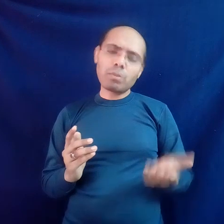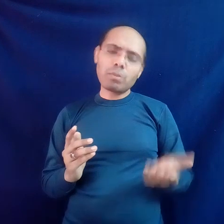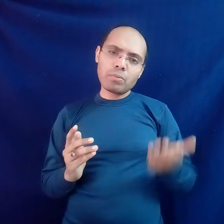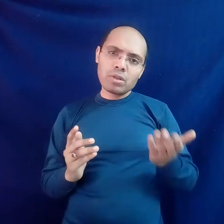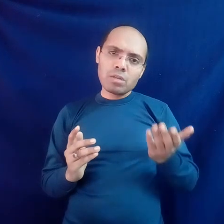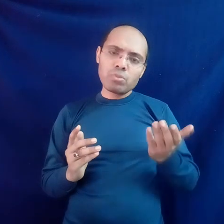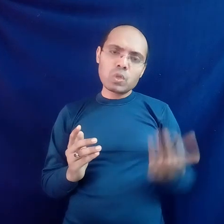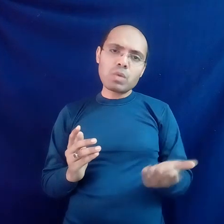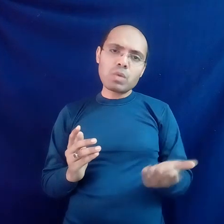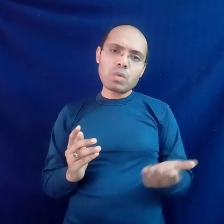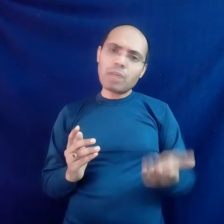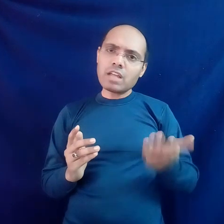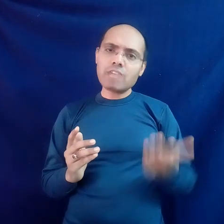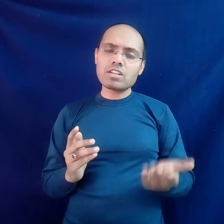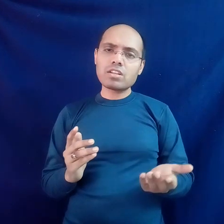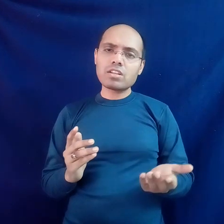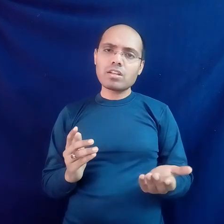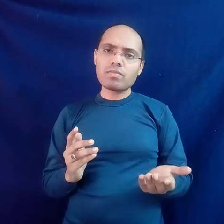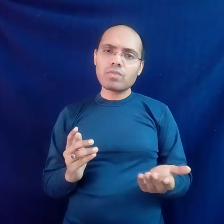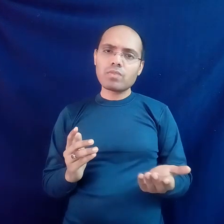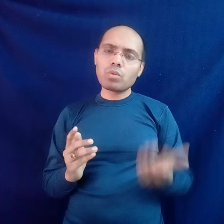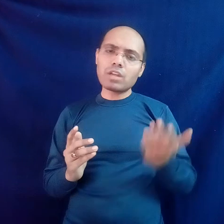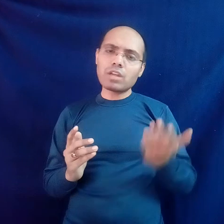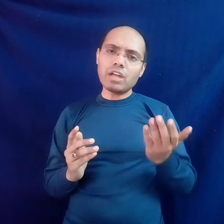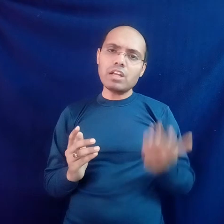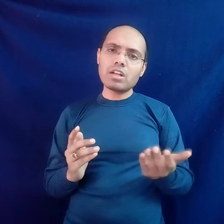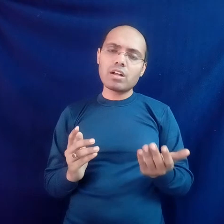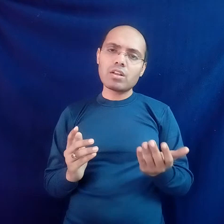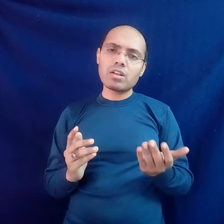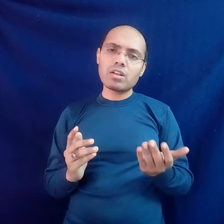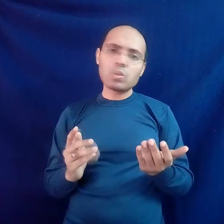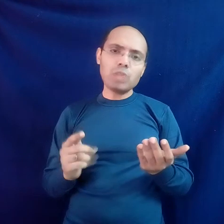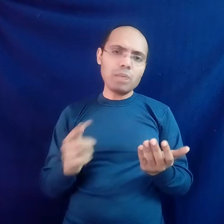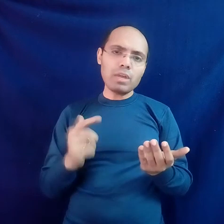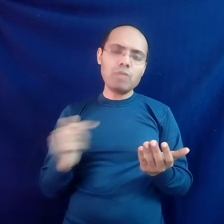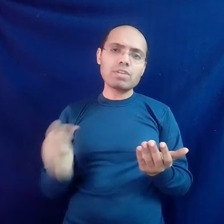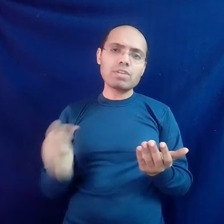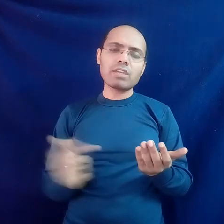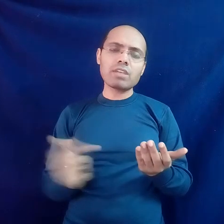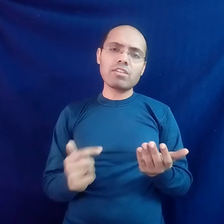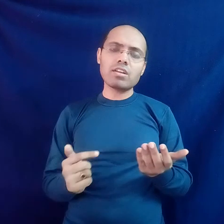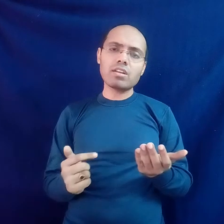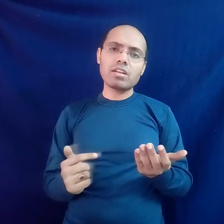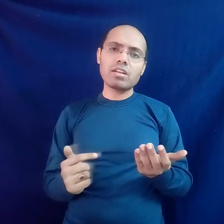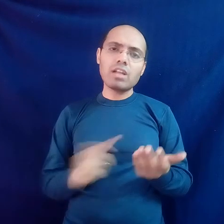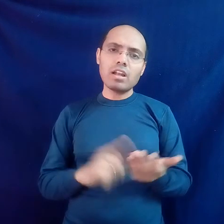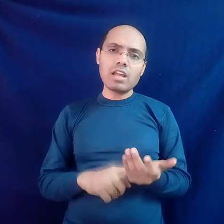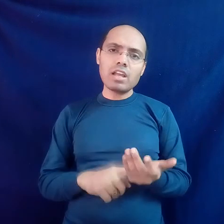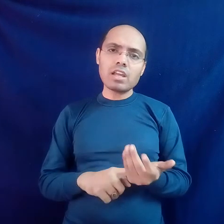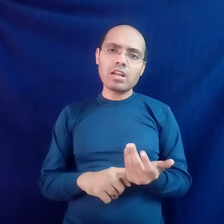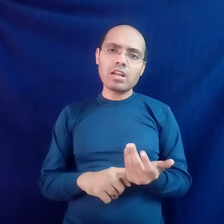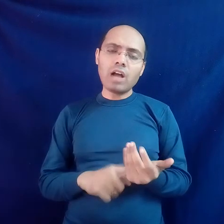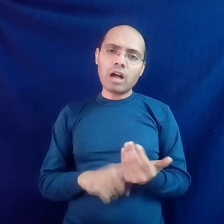आत्मा मृत्यु के पहले यहीं रहती थी, उसका यही डी था, तो यहीं पे ही विचरण कर रही है। लेकिन